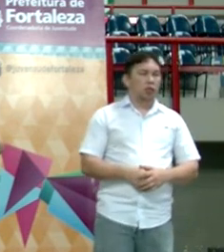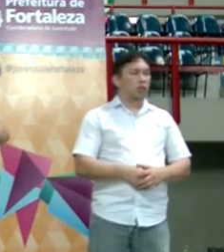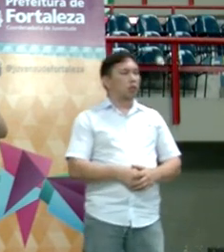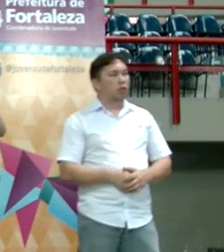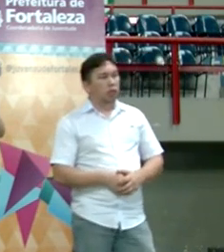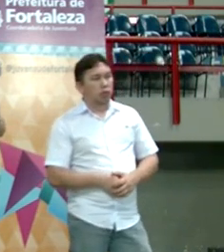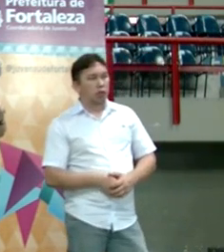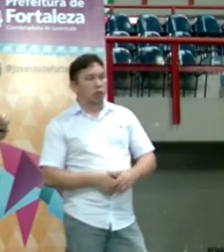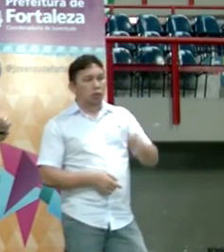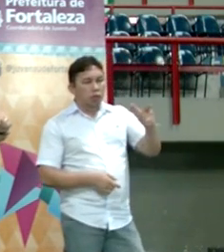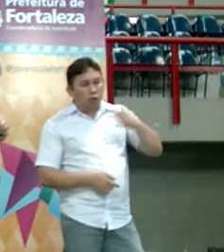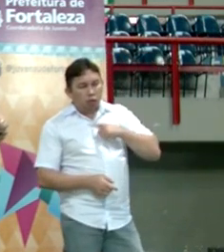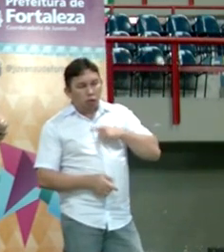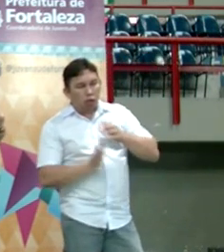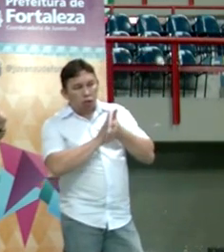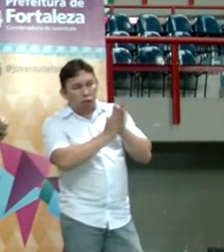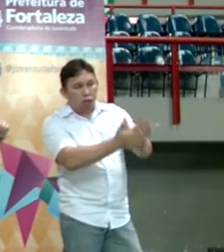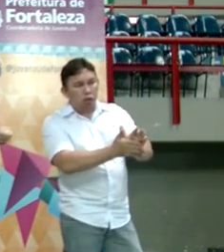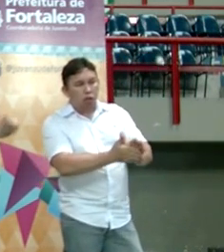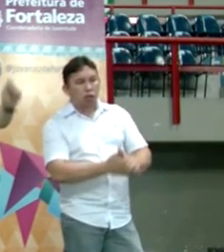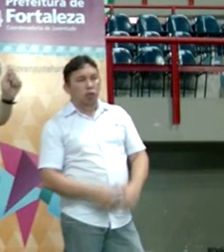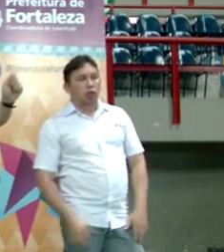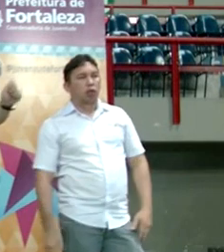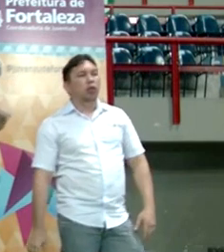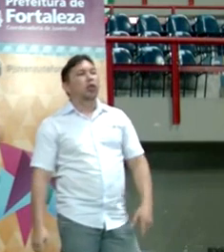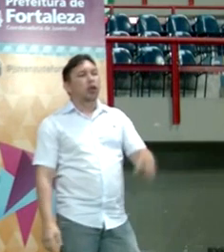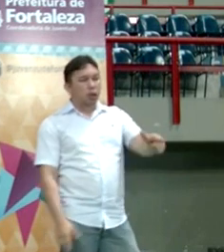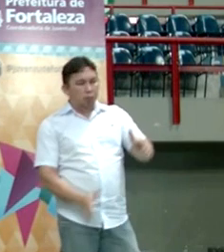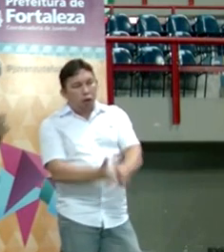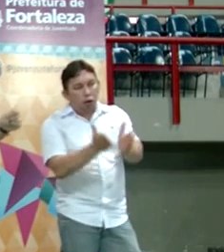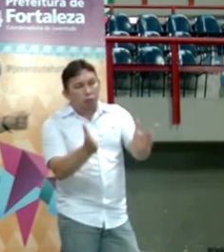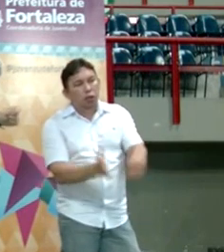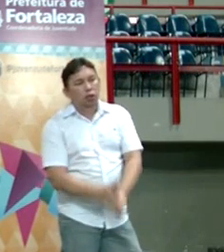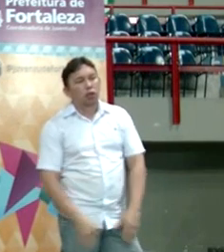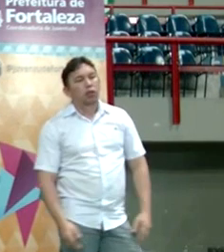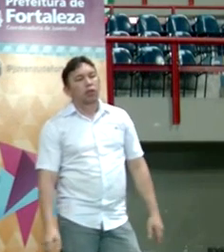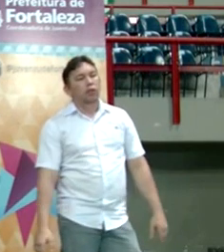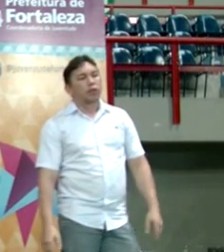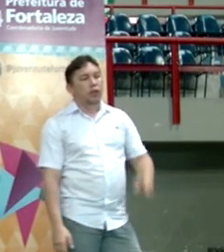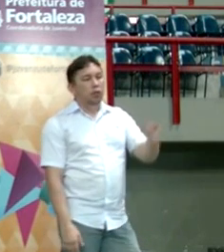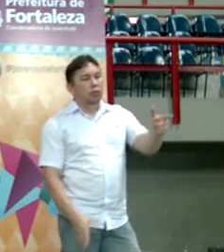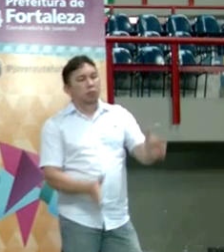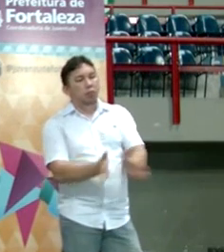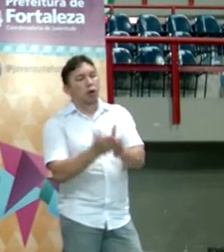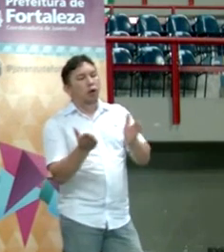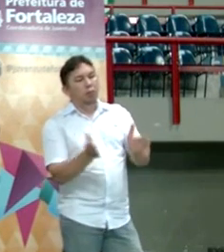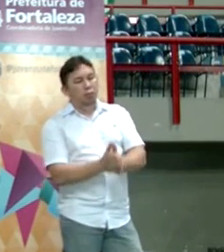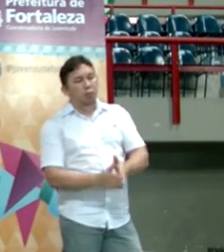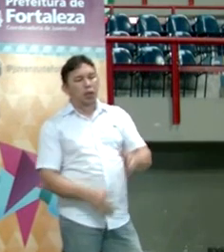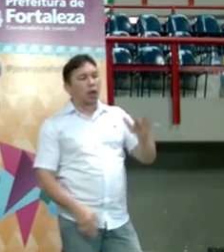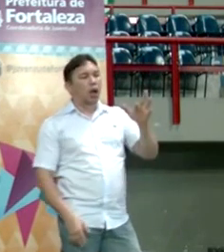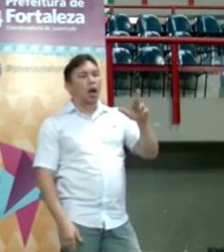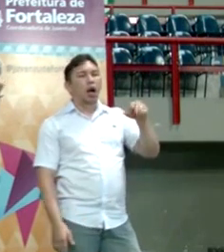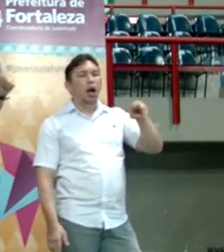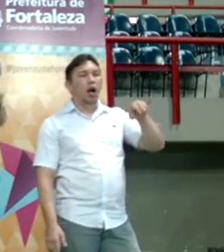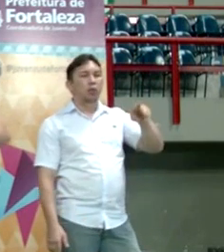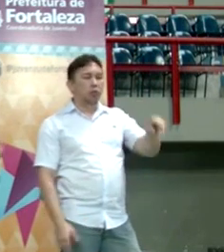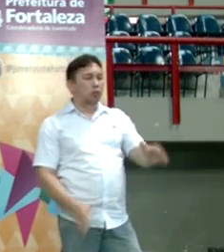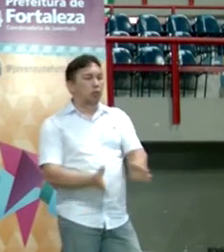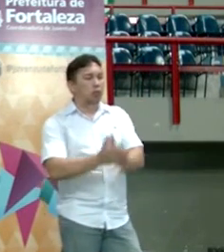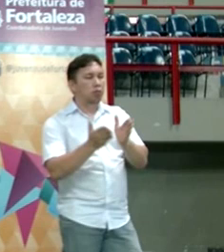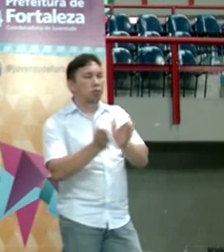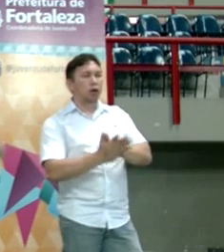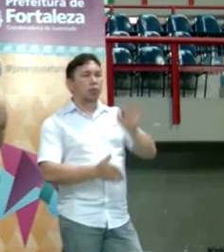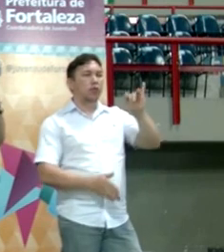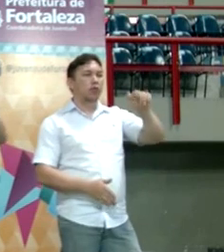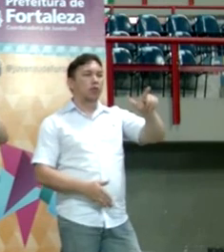chamar você obrigatoriamente, pressou seu primeiro nome, pobre. Pobre Raimunda, não sei o que, pobre Felipe, não